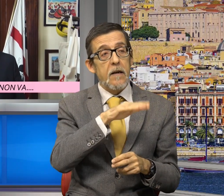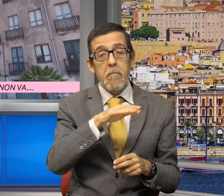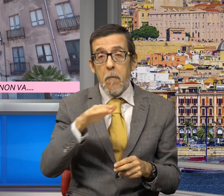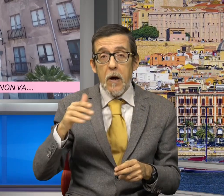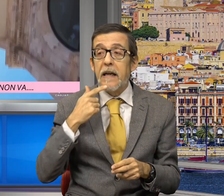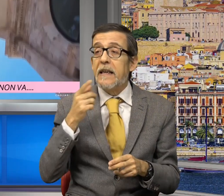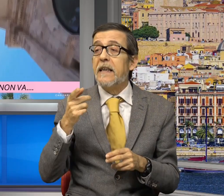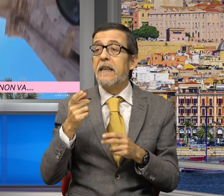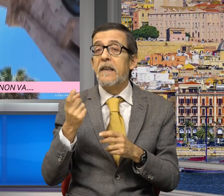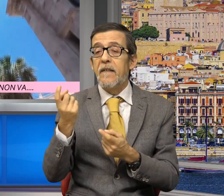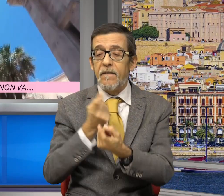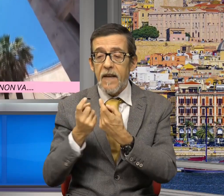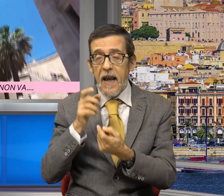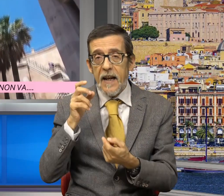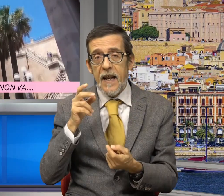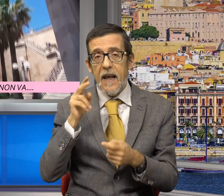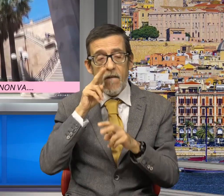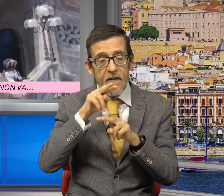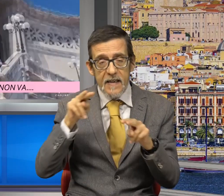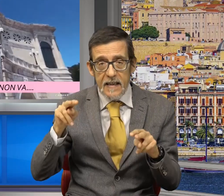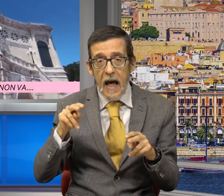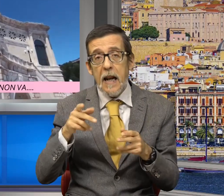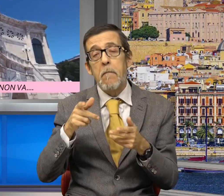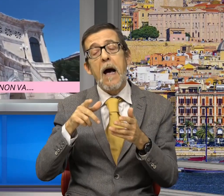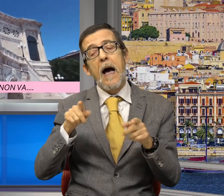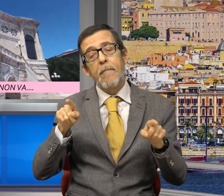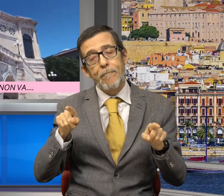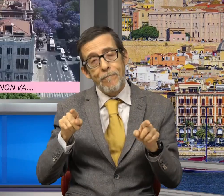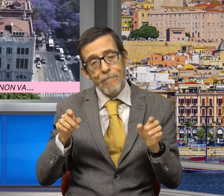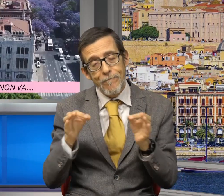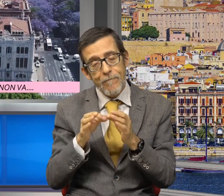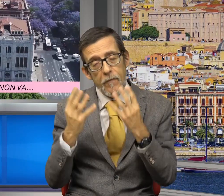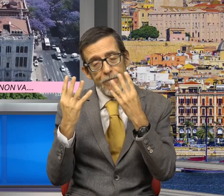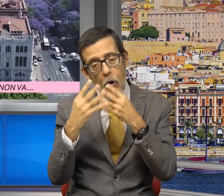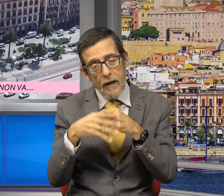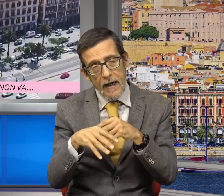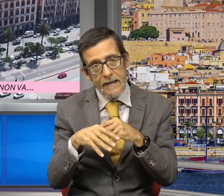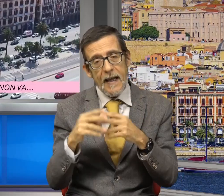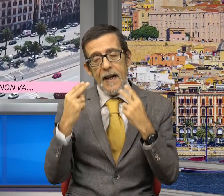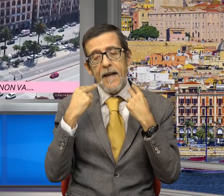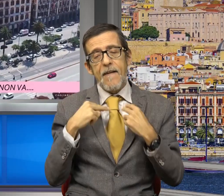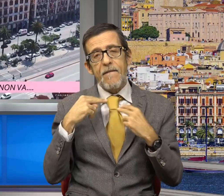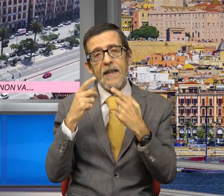ma contemperare questo aspetto con una vita della città legata alle cittadine, ai